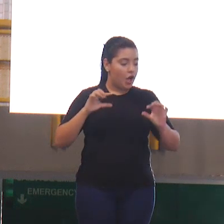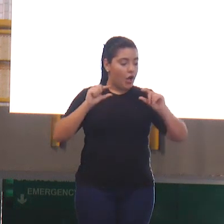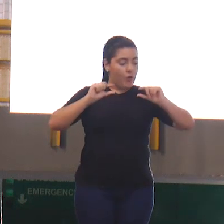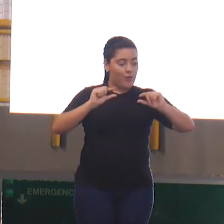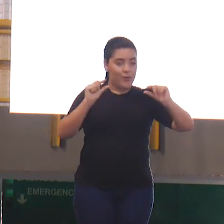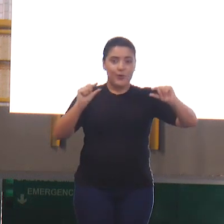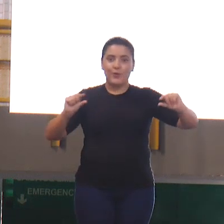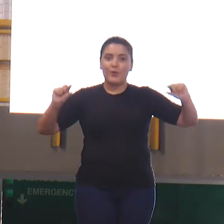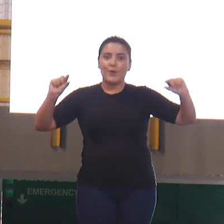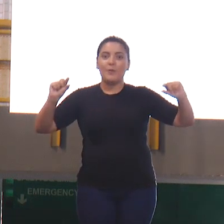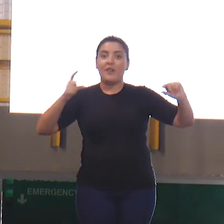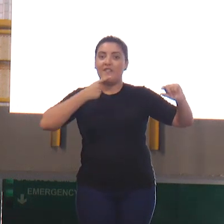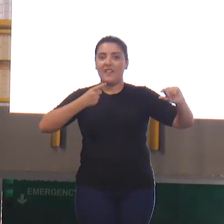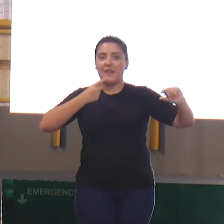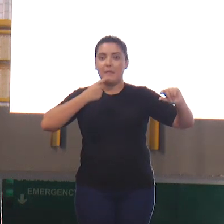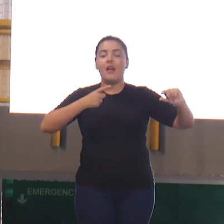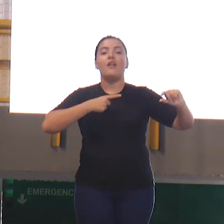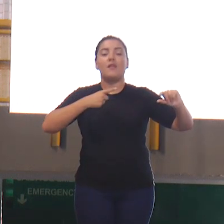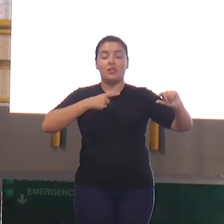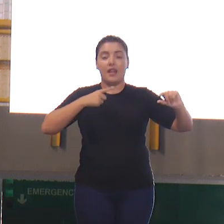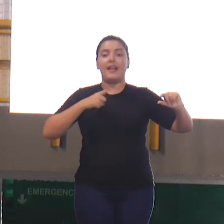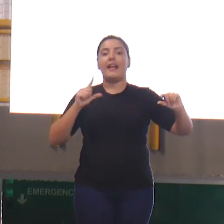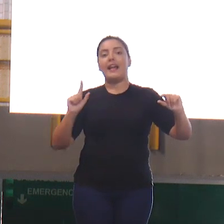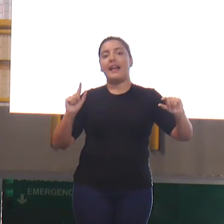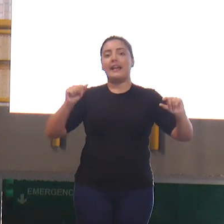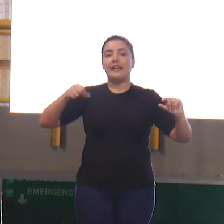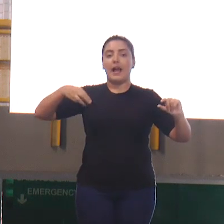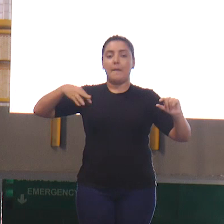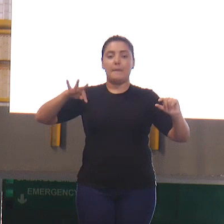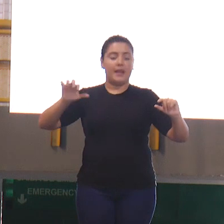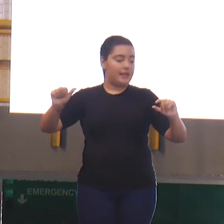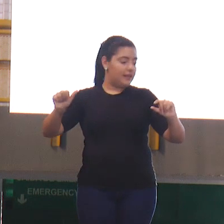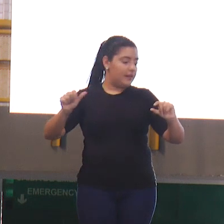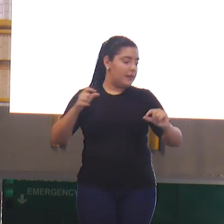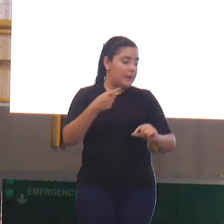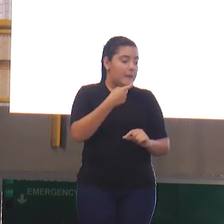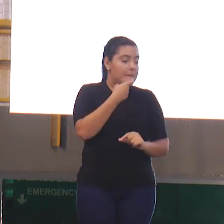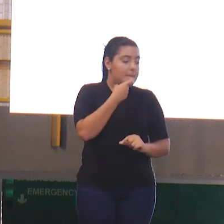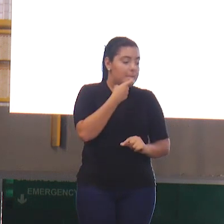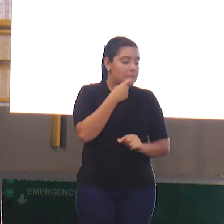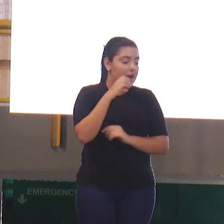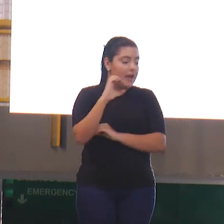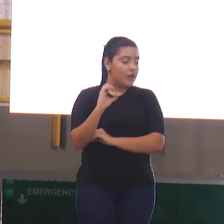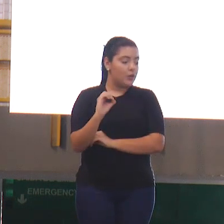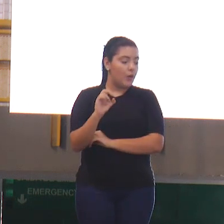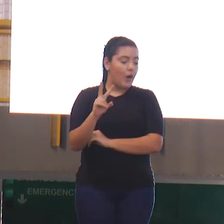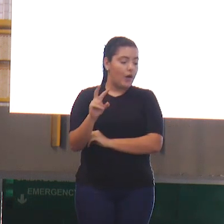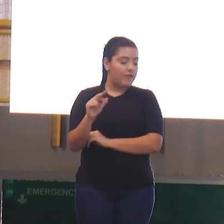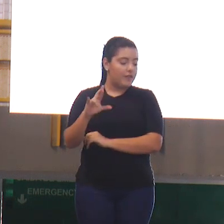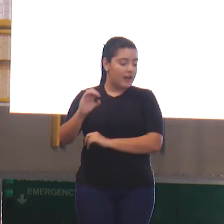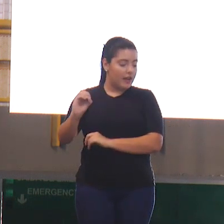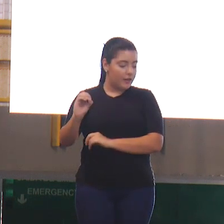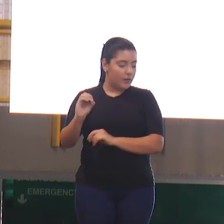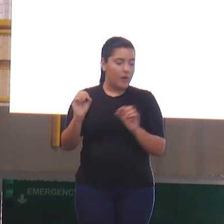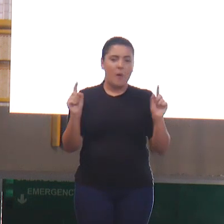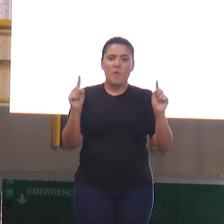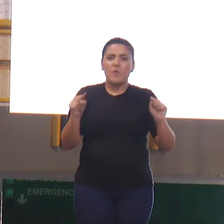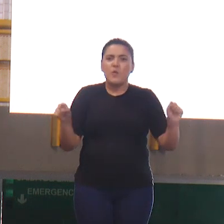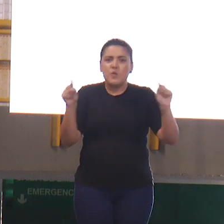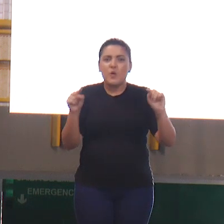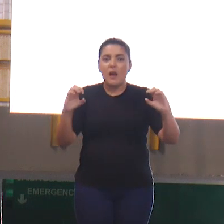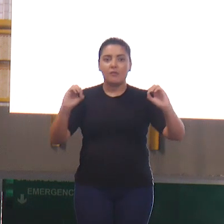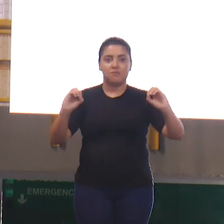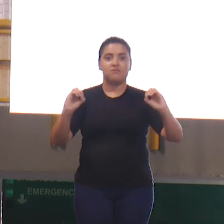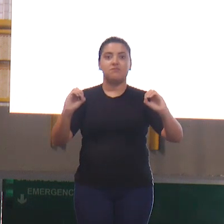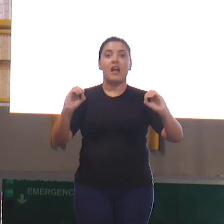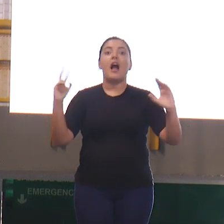gametas. Lá na extremidade, próxima ao ovário, né, onde você tem exatamente essa ampola, é o local